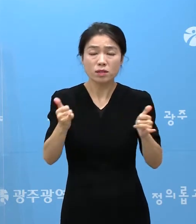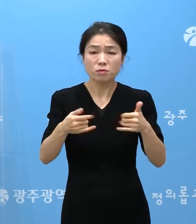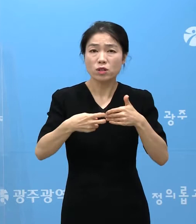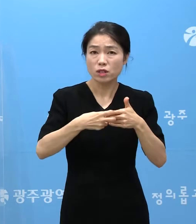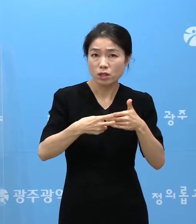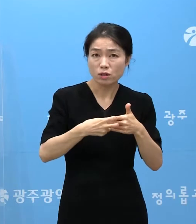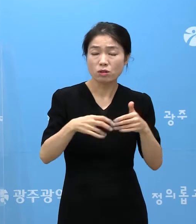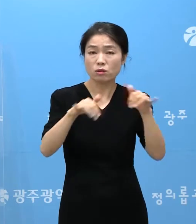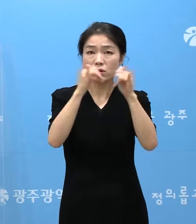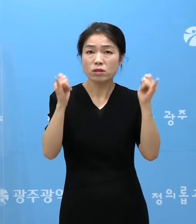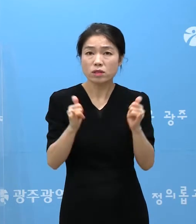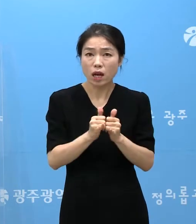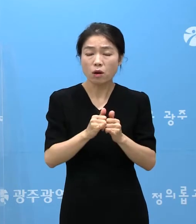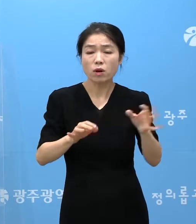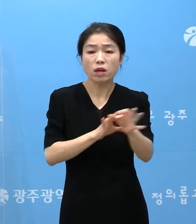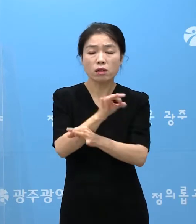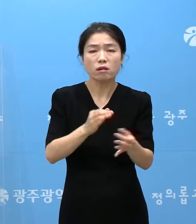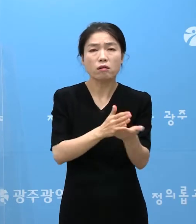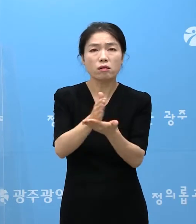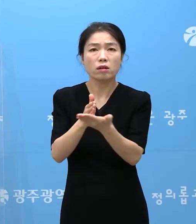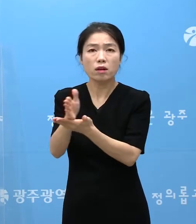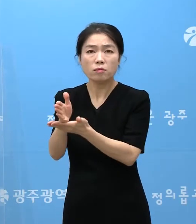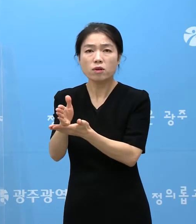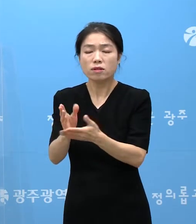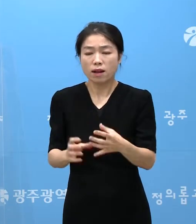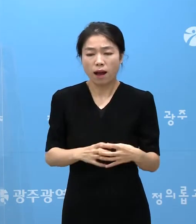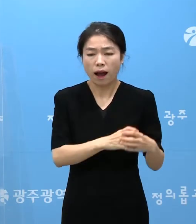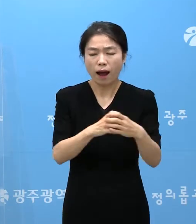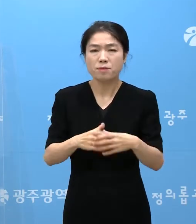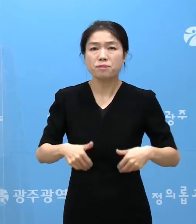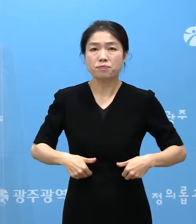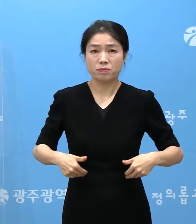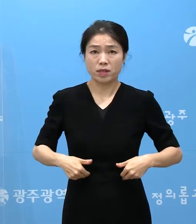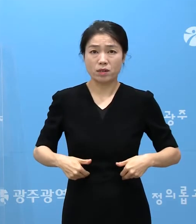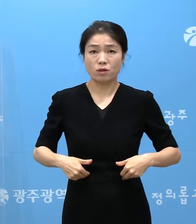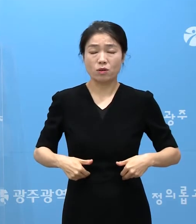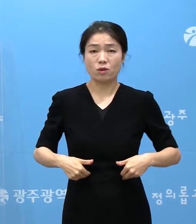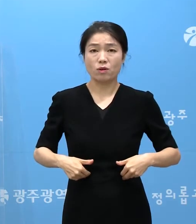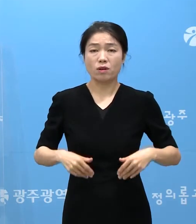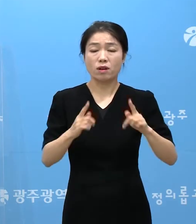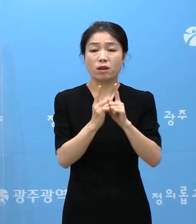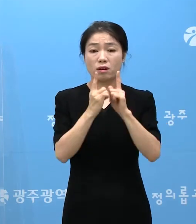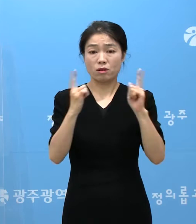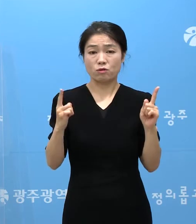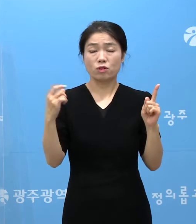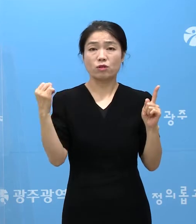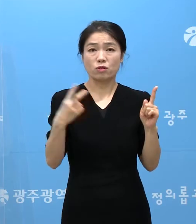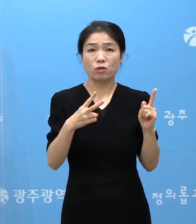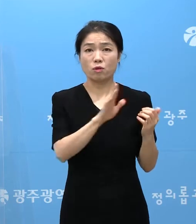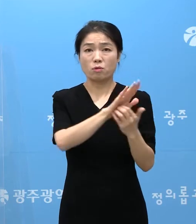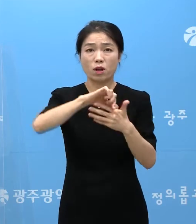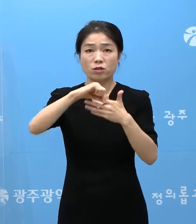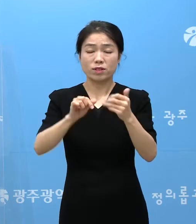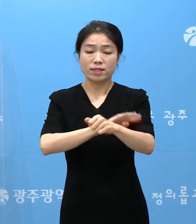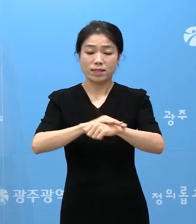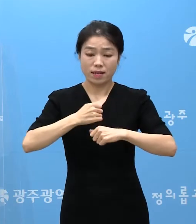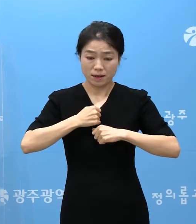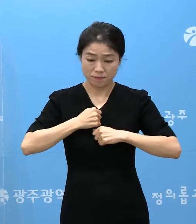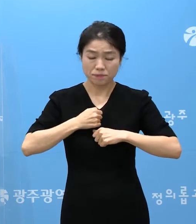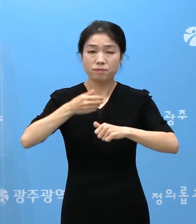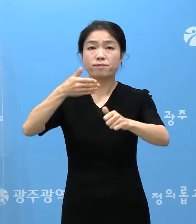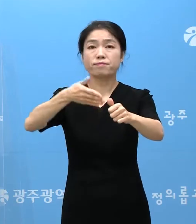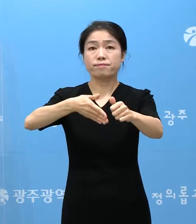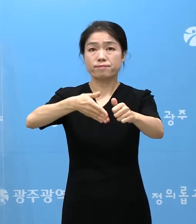의료, 사회, 경제 분야의 단합이 필요하며 다음과 같이 거리두기 및 방역수칙을 지켜주실